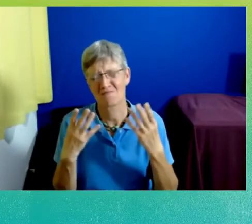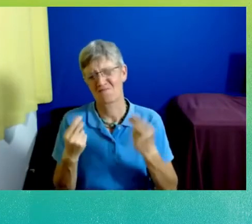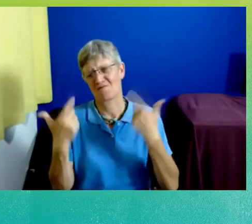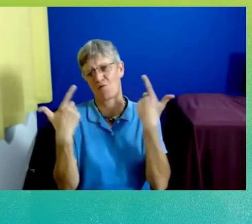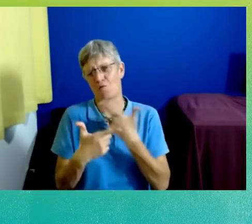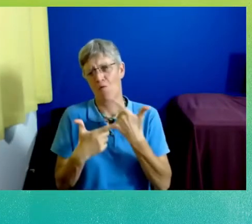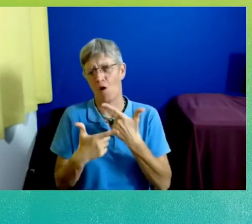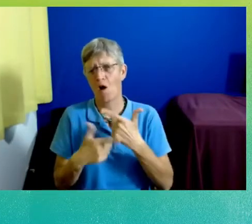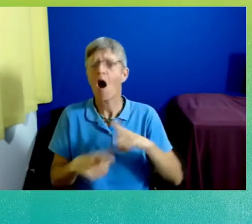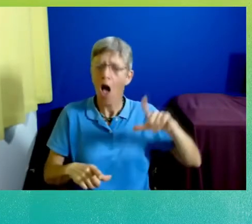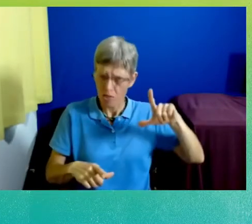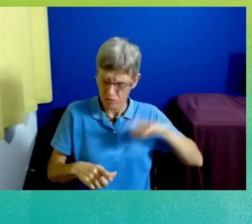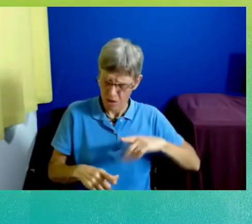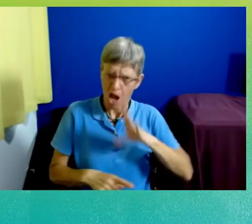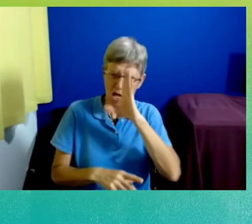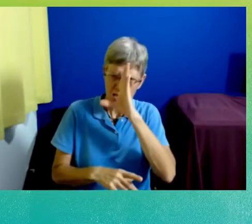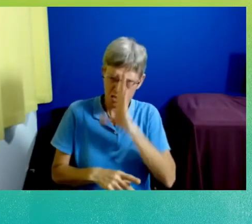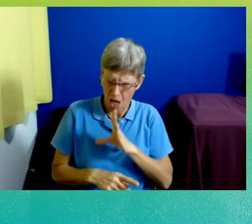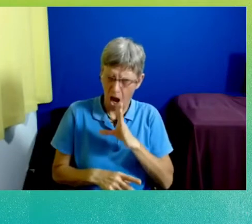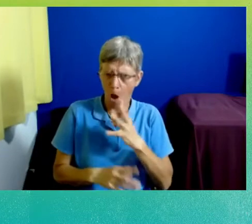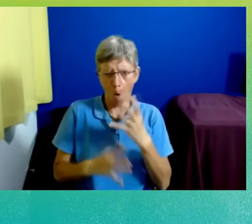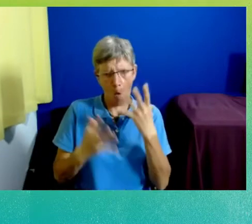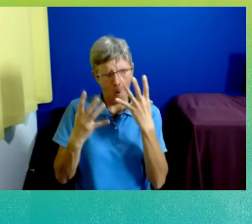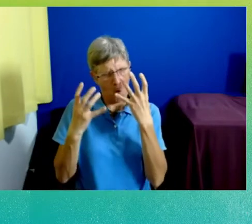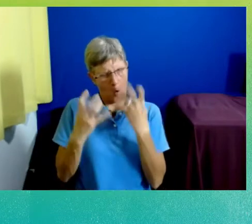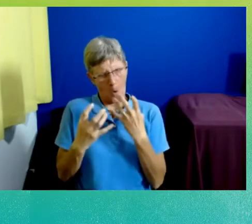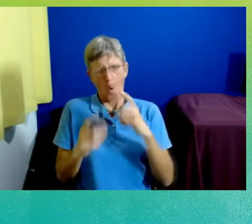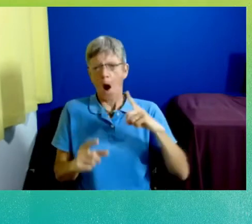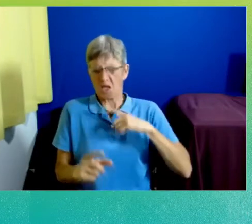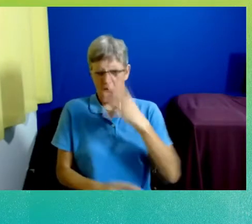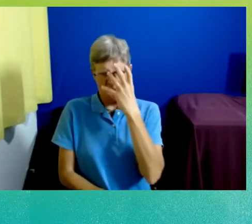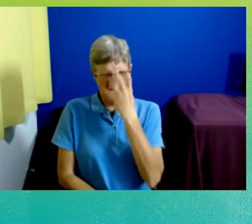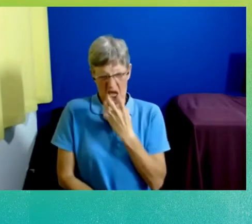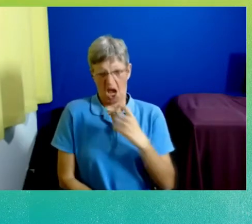através da literatura surda, isso é muito importante, tá?